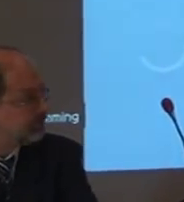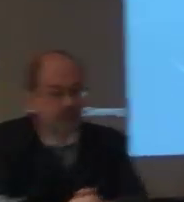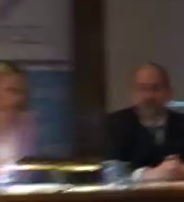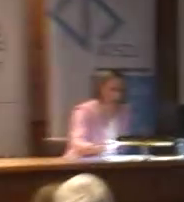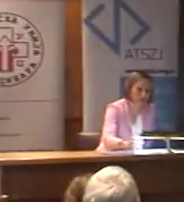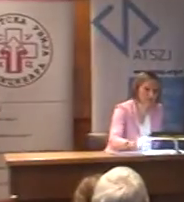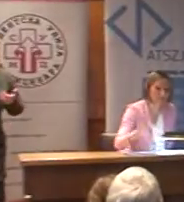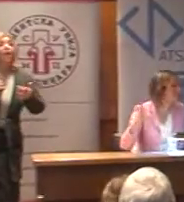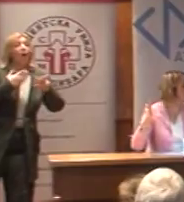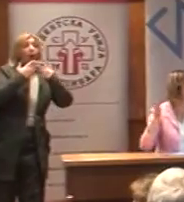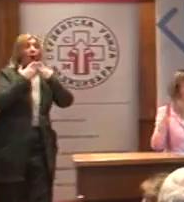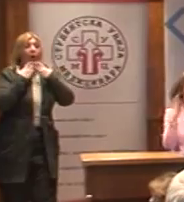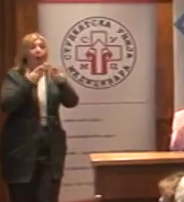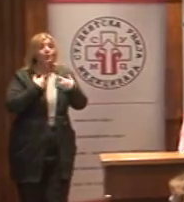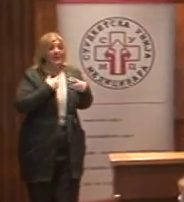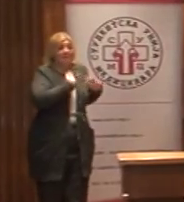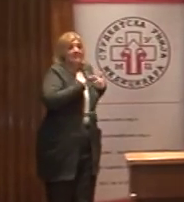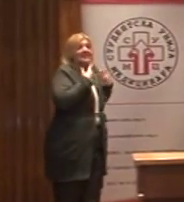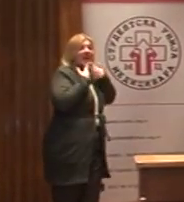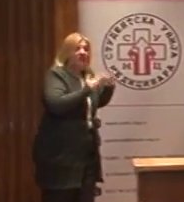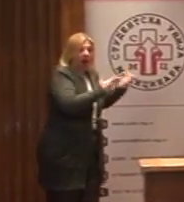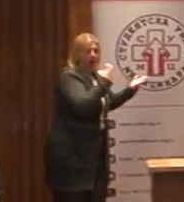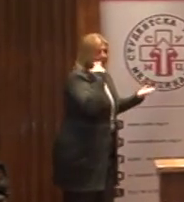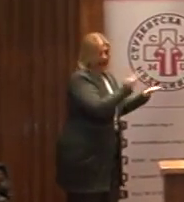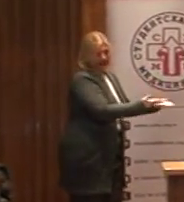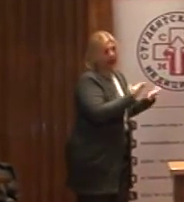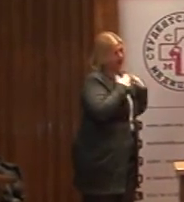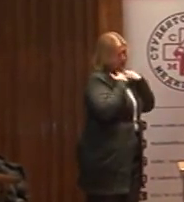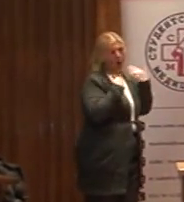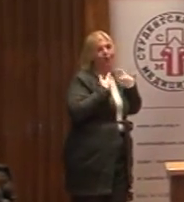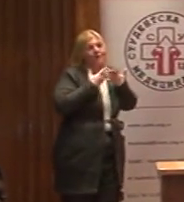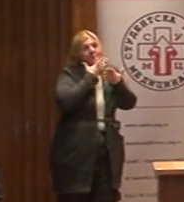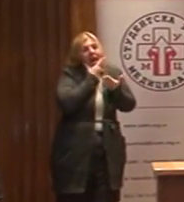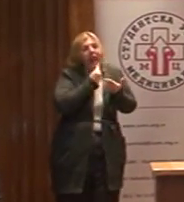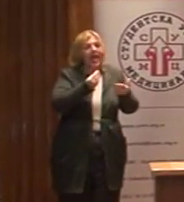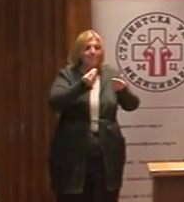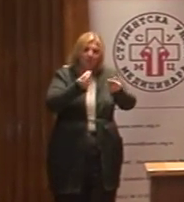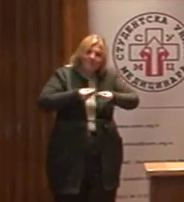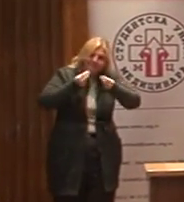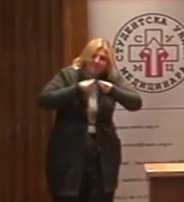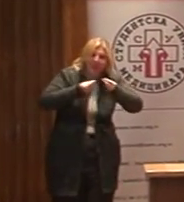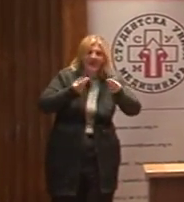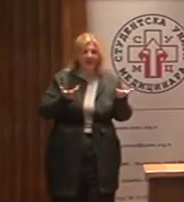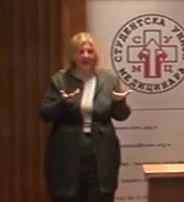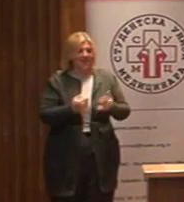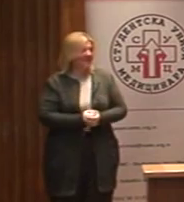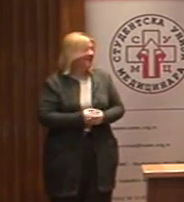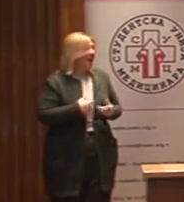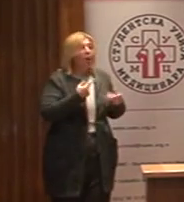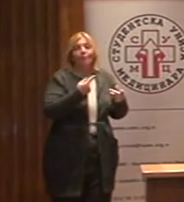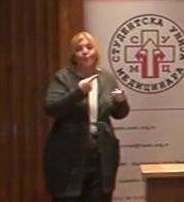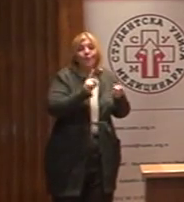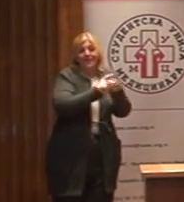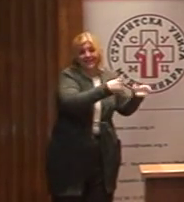Da iskažem svoju zahvalnost, Desanki Žizić, hvala puno na ovom vrlo lepom govoru koji lepo objašnjava bitnost ove knjige i